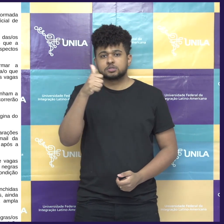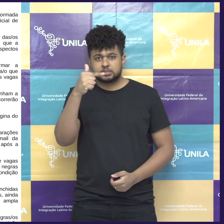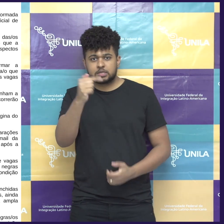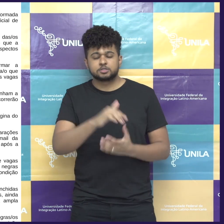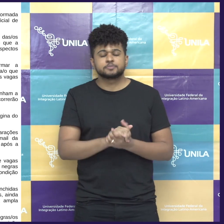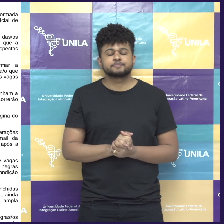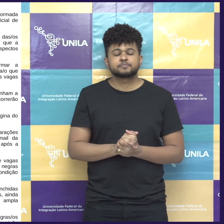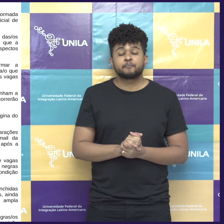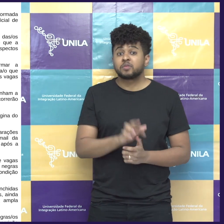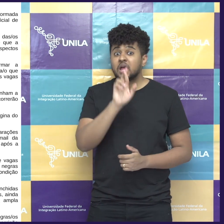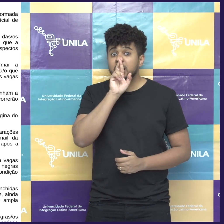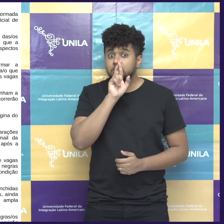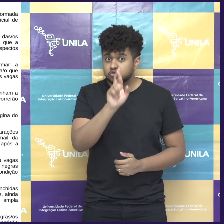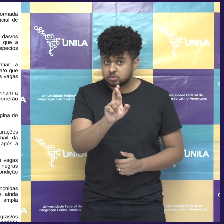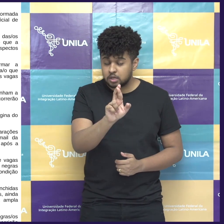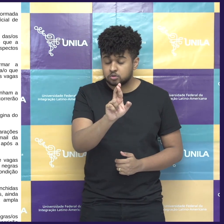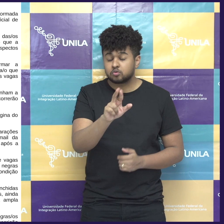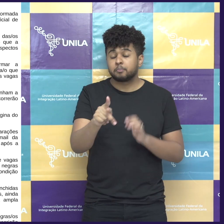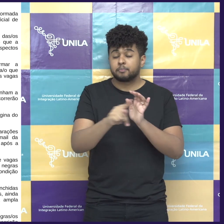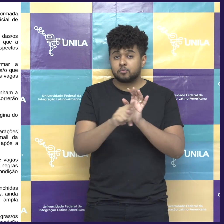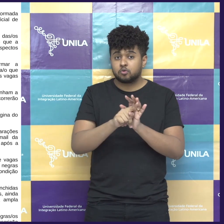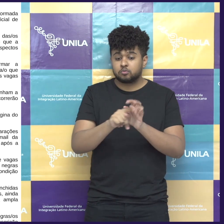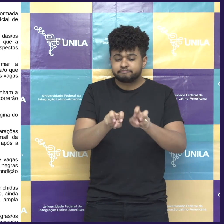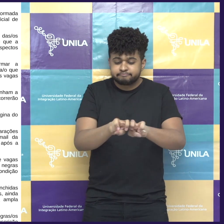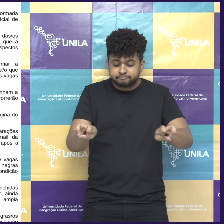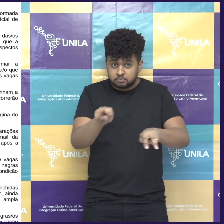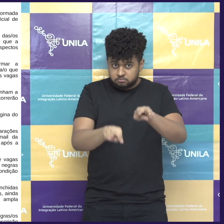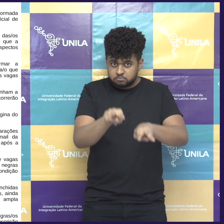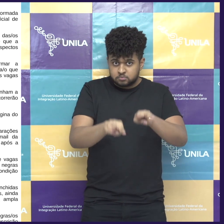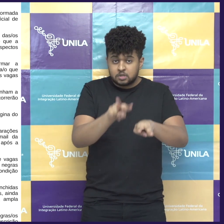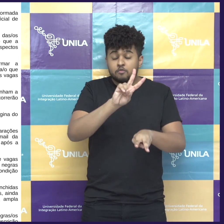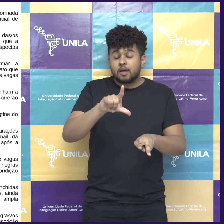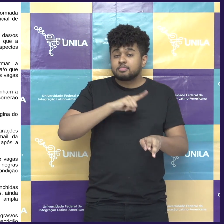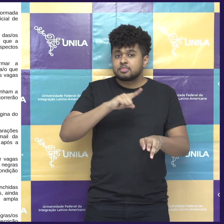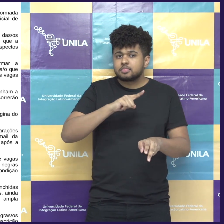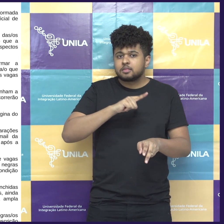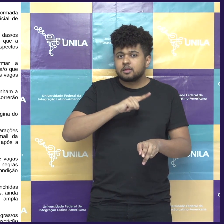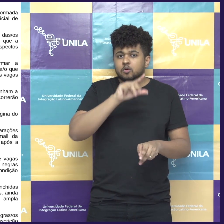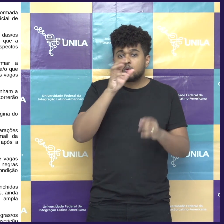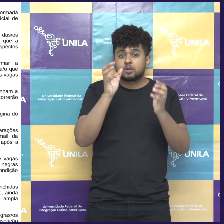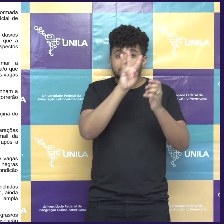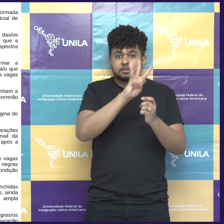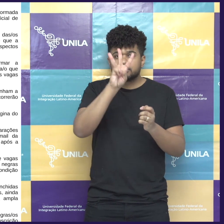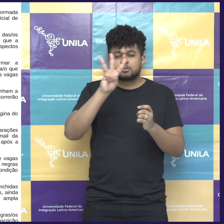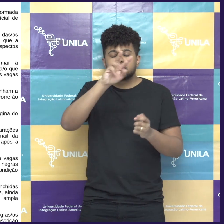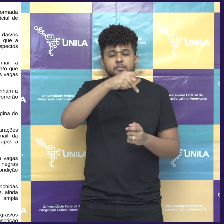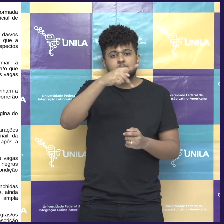3.1.17. O resultado referente à declaração presencial será divulgado na página do PPGRI,